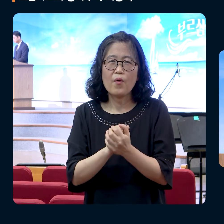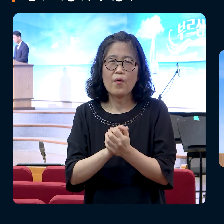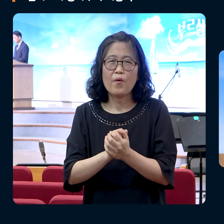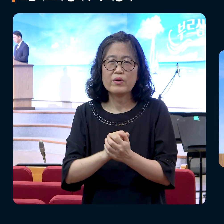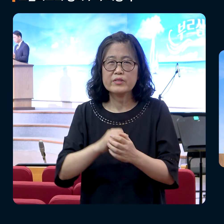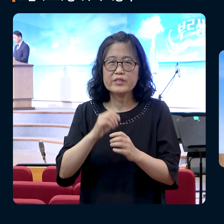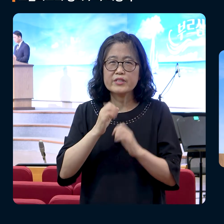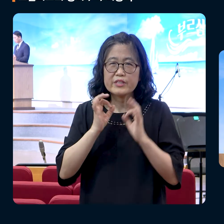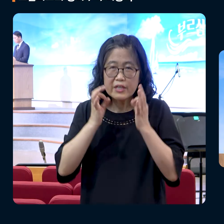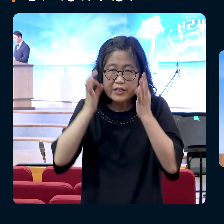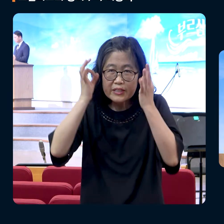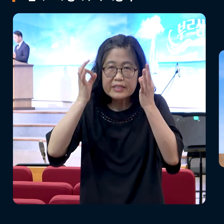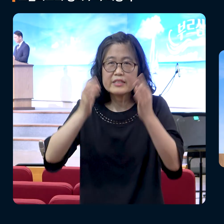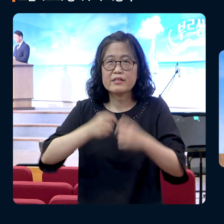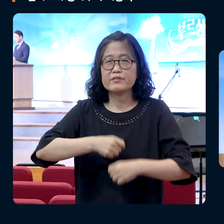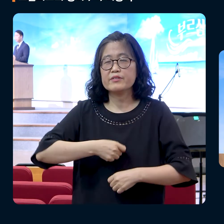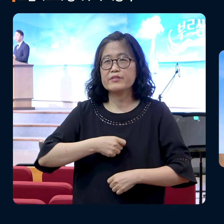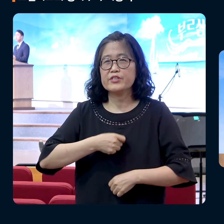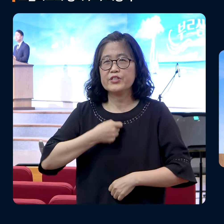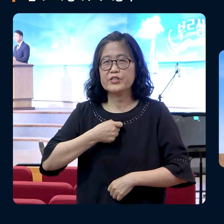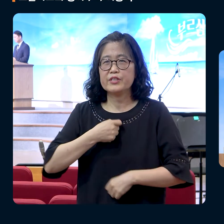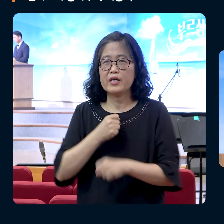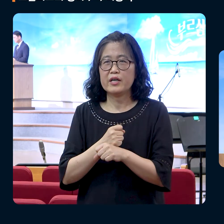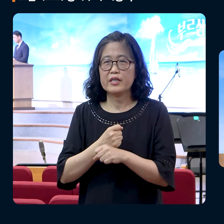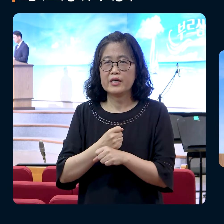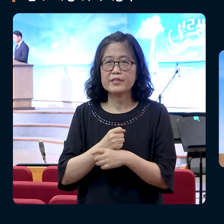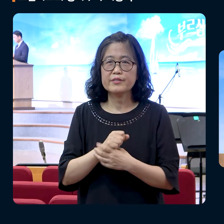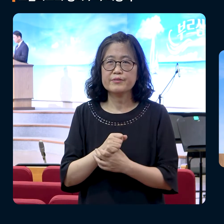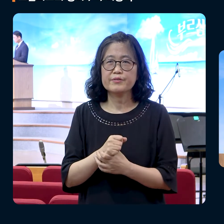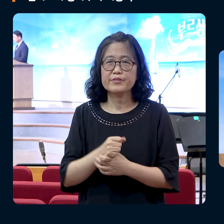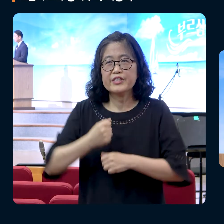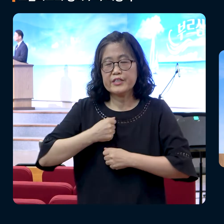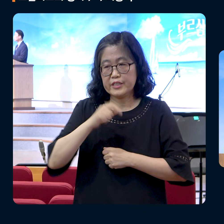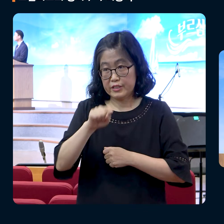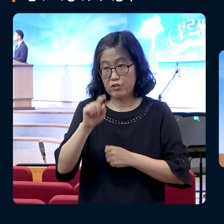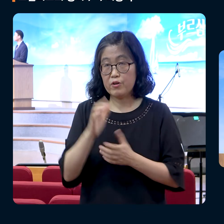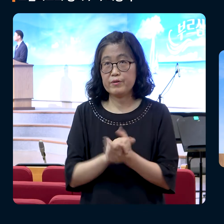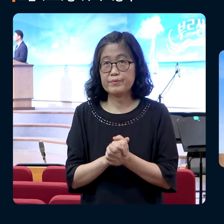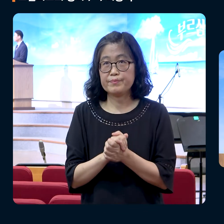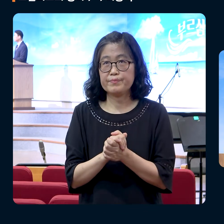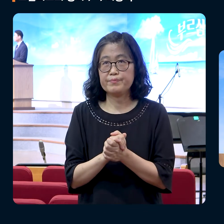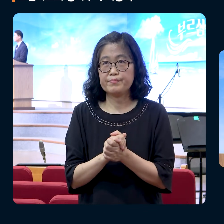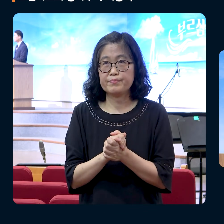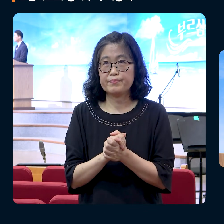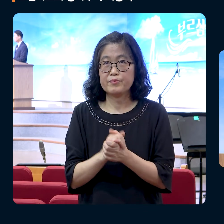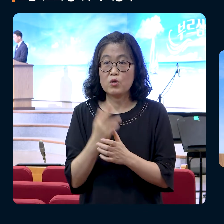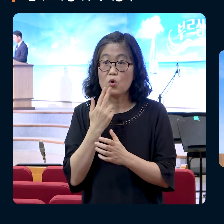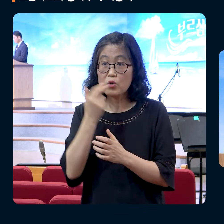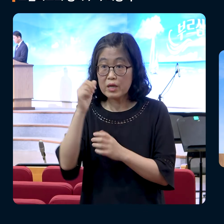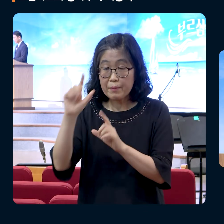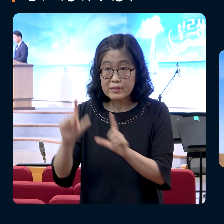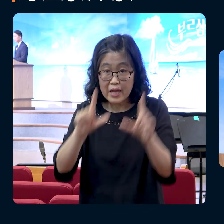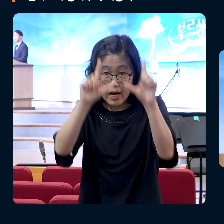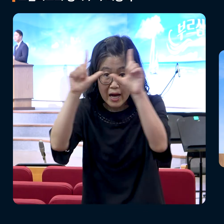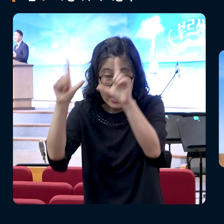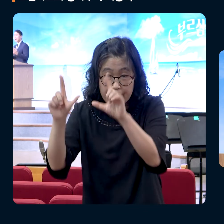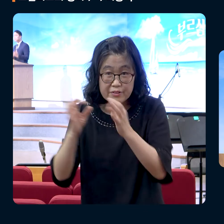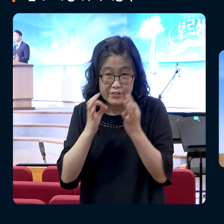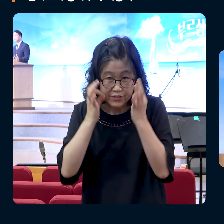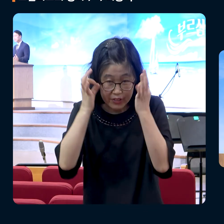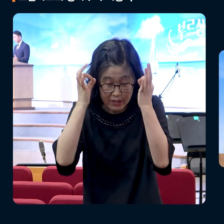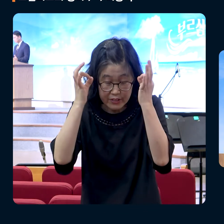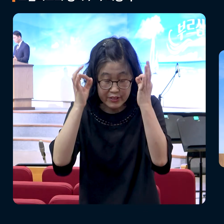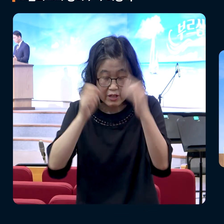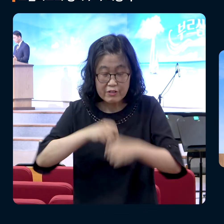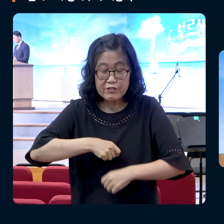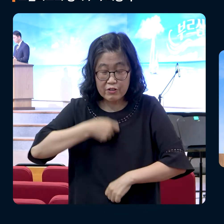있습니다. 요셉이 어렵고 힘든 중에 보여주는 삶은 성실함과 정직함을 지켜가는 삶입니다. 왜냐하면